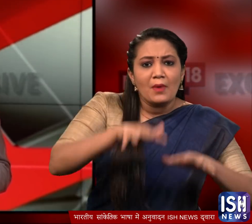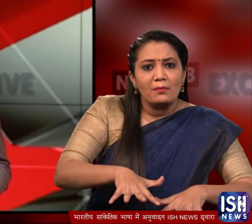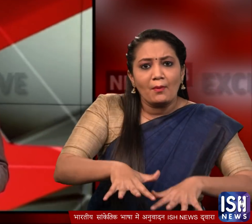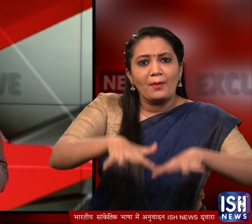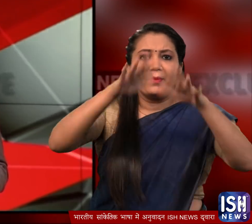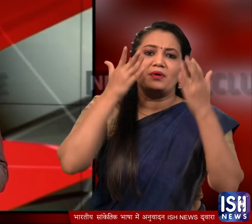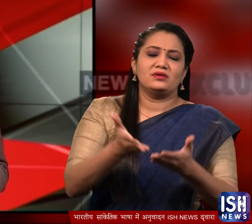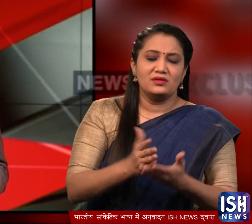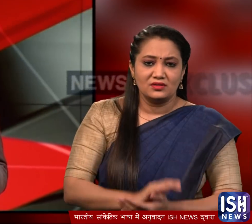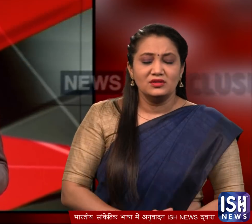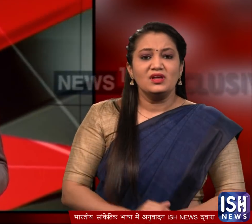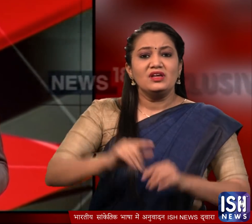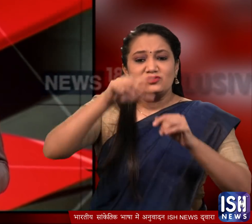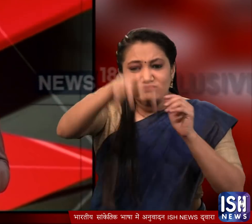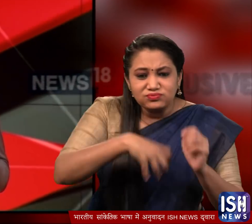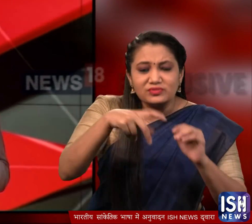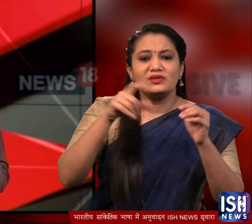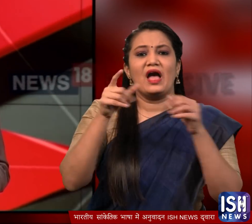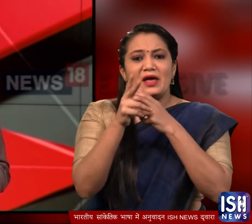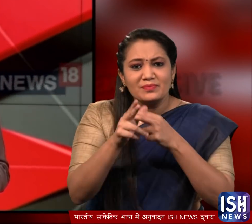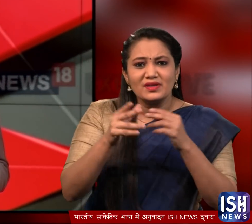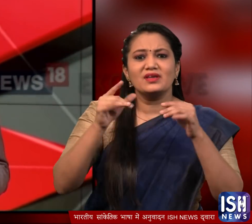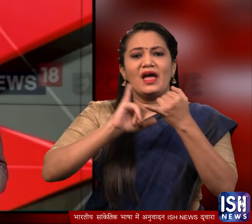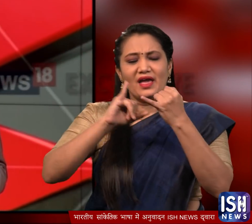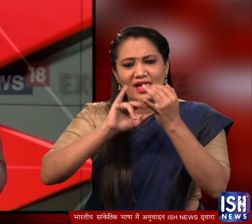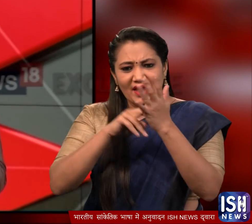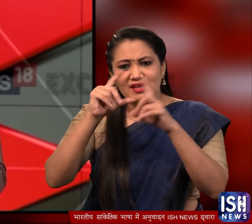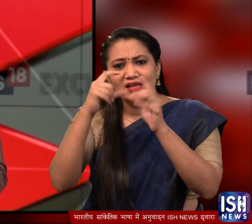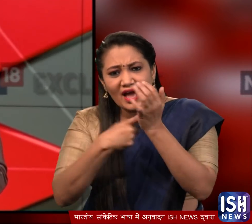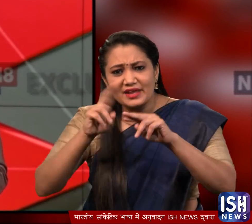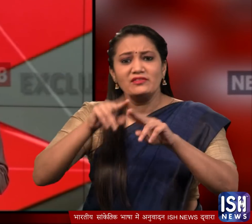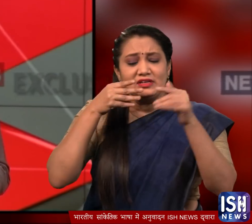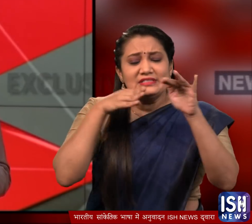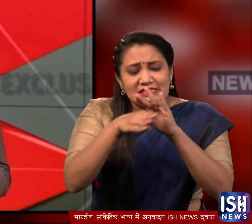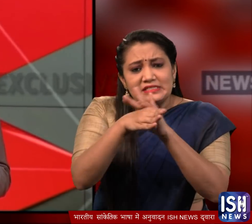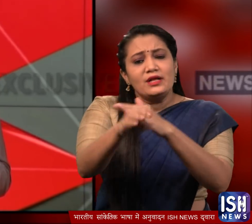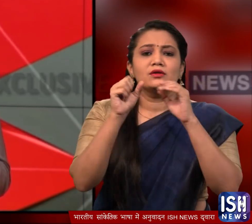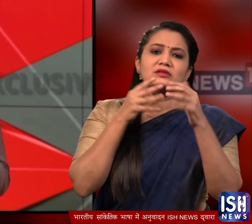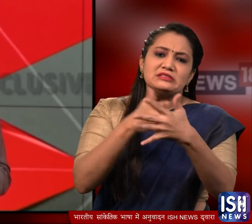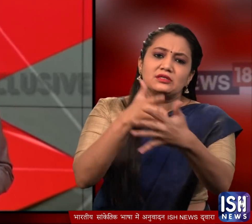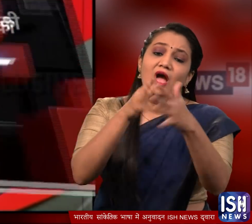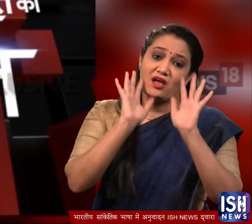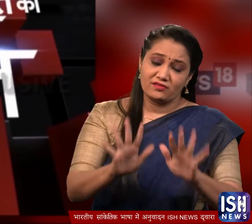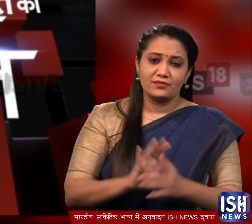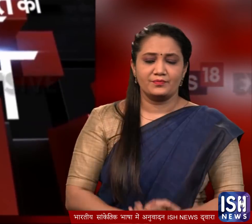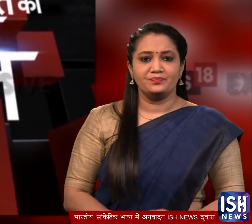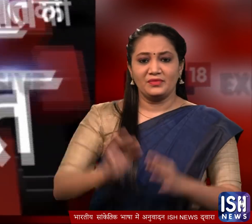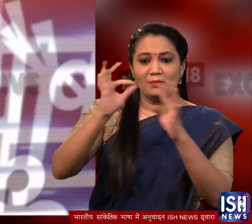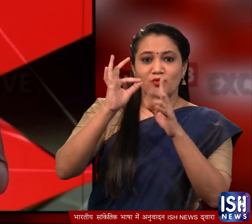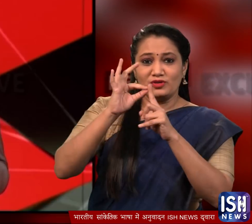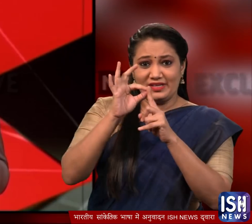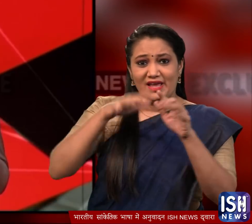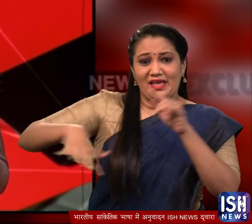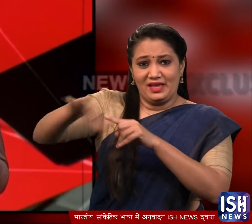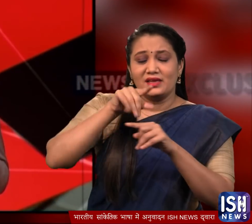में पानी भी बढ़ता जा रहा है। इससे बचाव के काम में जुटी सेना, सुरक्षा बल और एनडीआरएफ की टीमों को आगे बढ़ने में भी दिक्कत आ रही है। पुदुचेरी